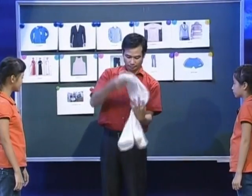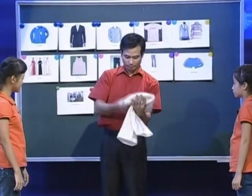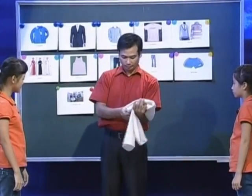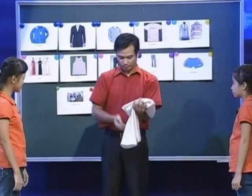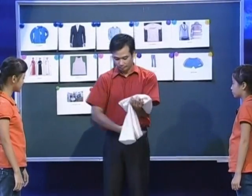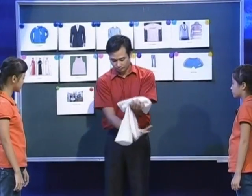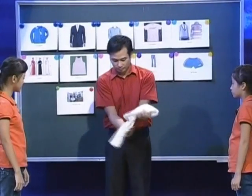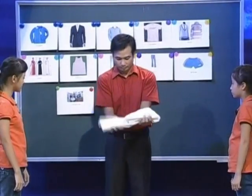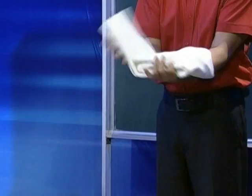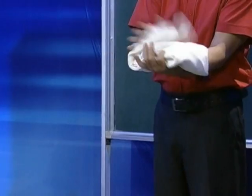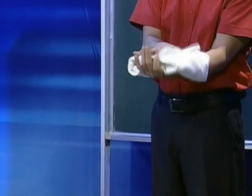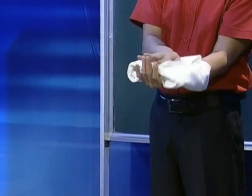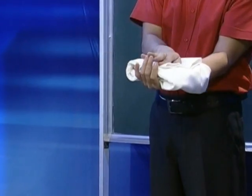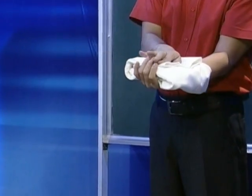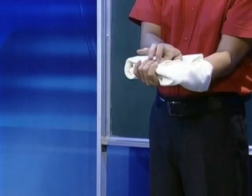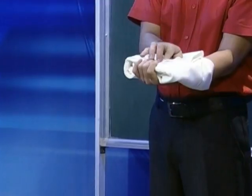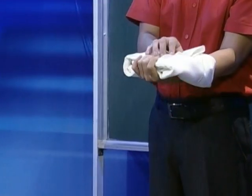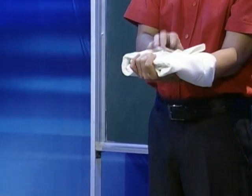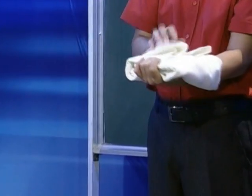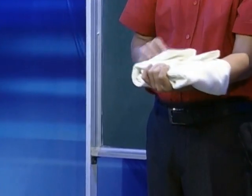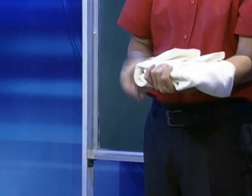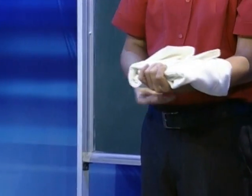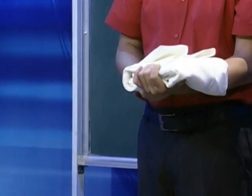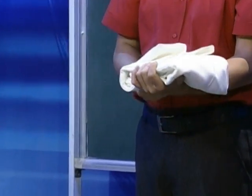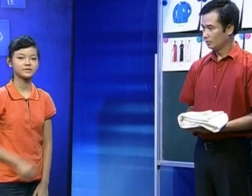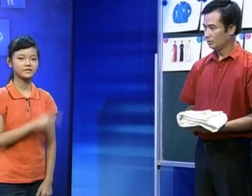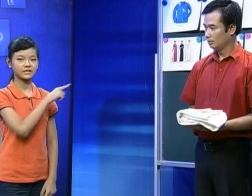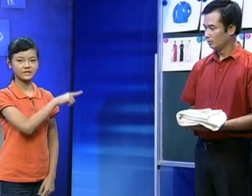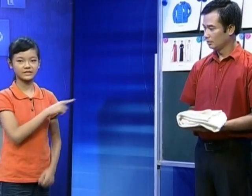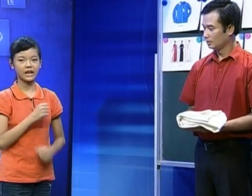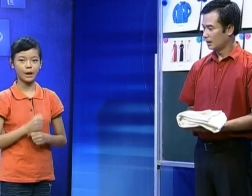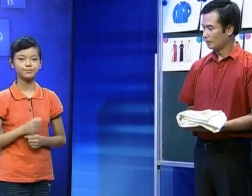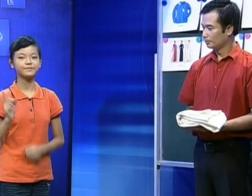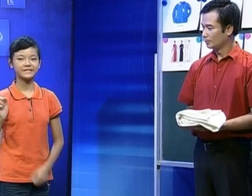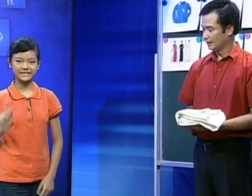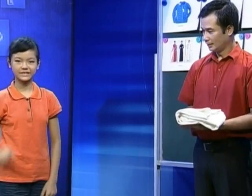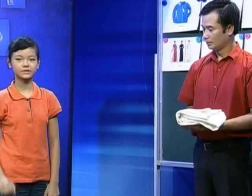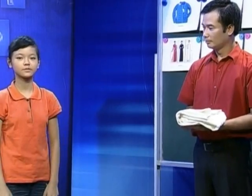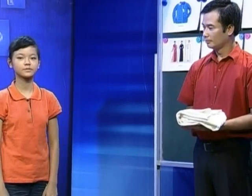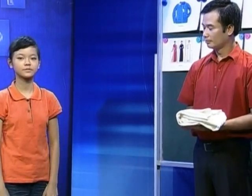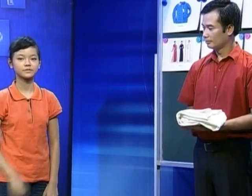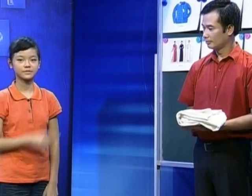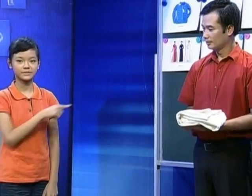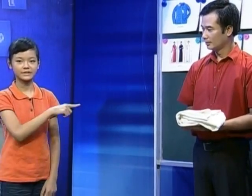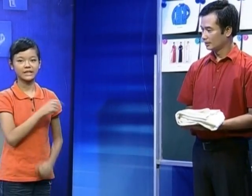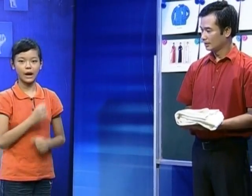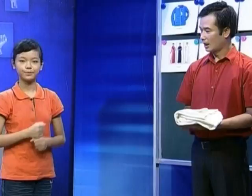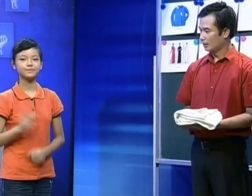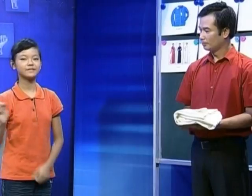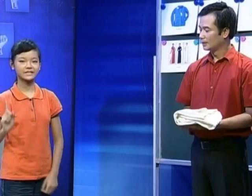Các em hãy cùng quan sát động tác thầy vừa làm nhé. Một bạn sẽ hỏi và một bạn sẽ trả lời. Đố bạn biết thầy vừa làm gì?